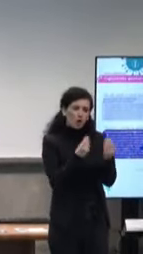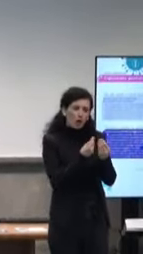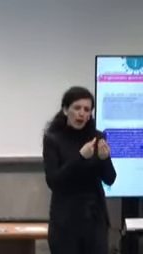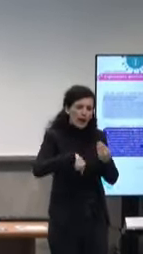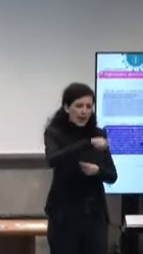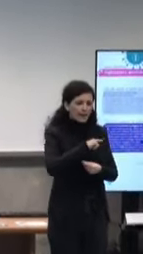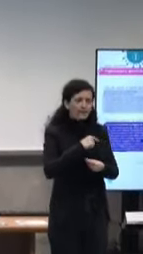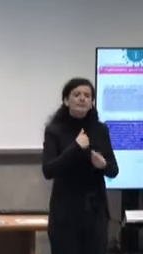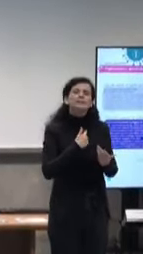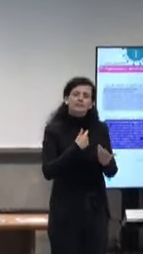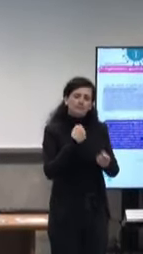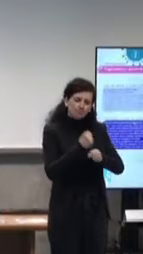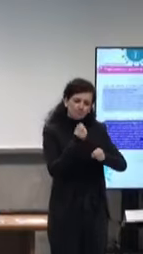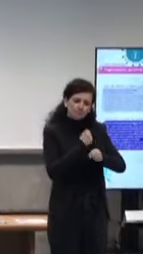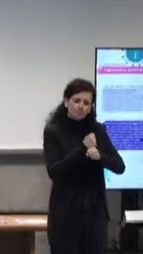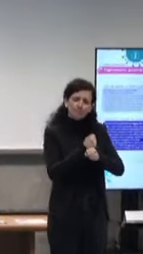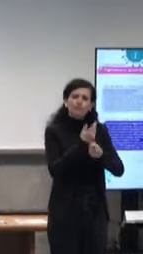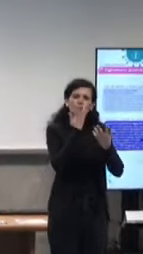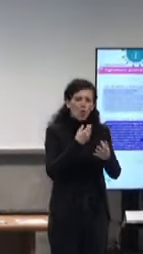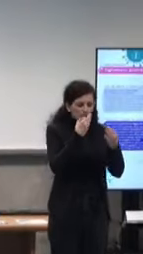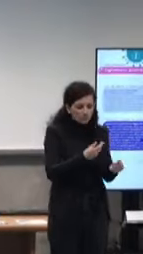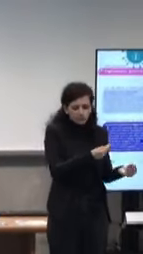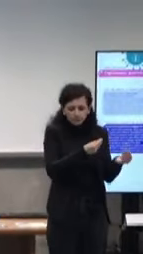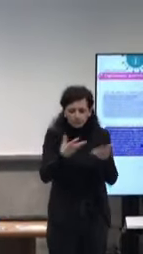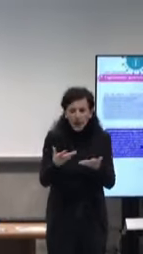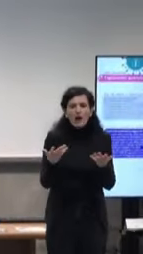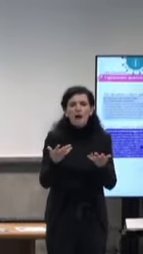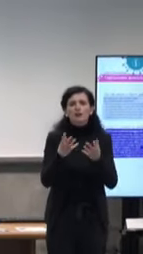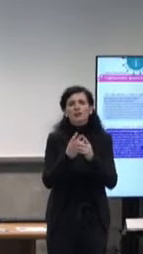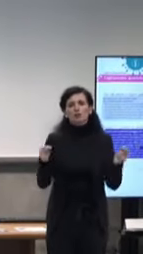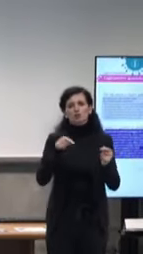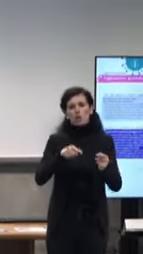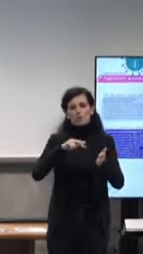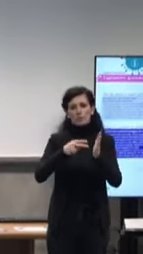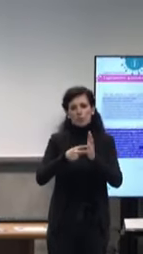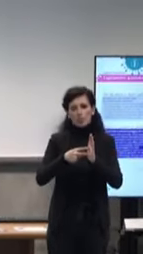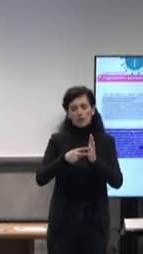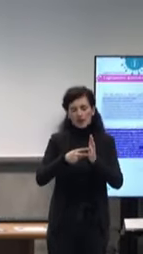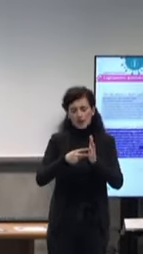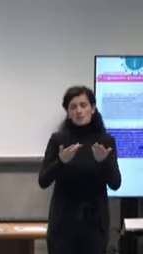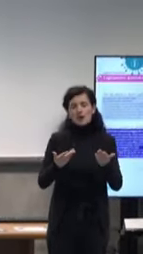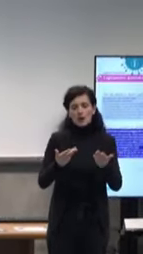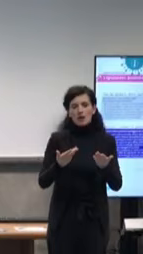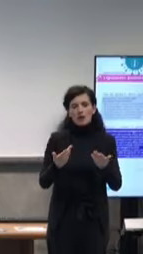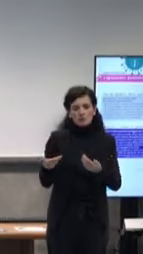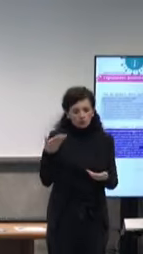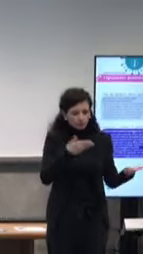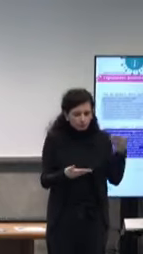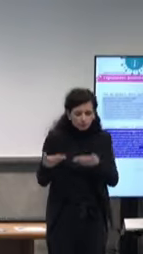il loro miglior contributo per risolvere il problema e io credo che tutti i contributi sono sempre benvenuti